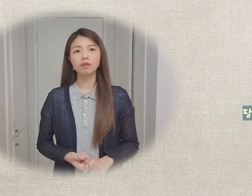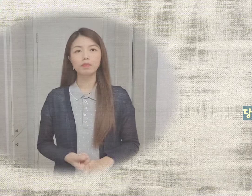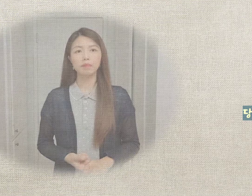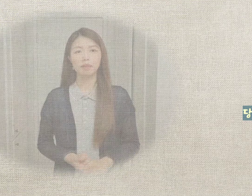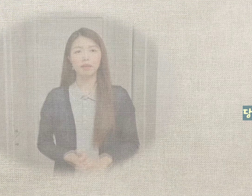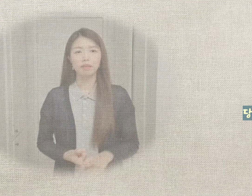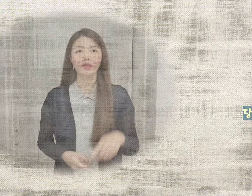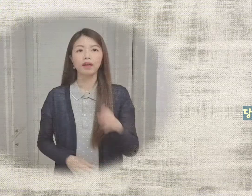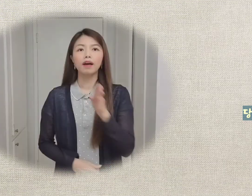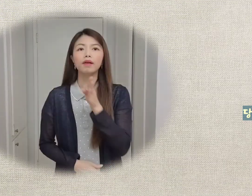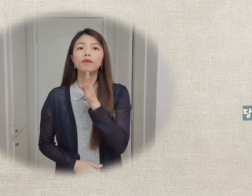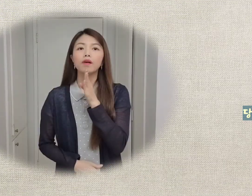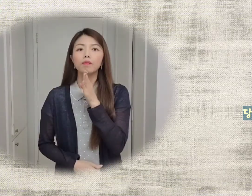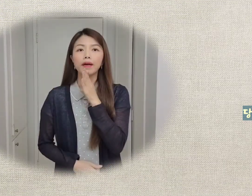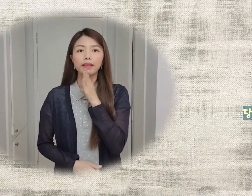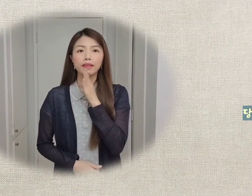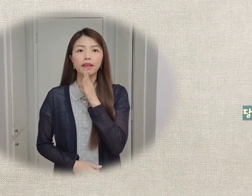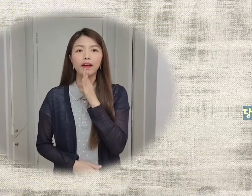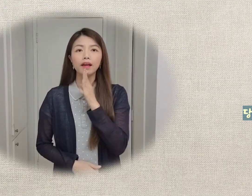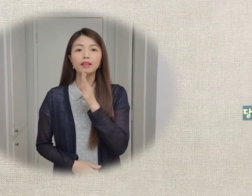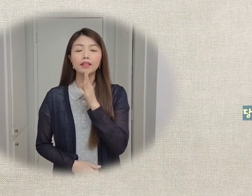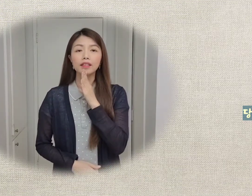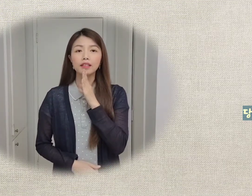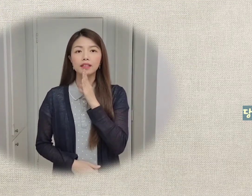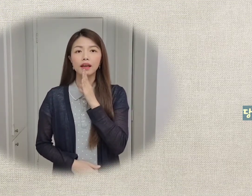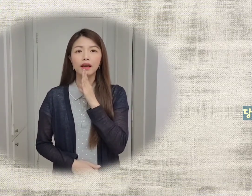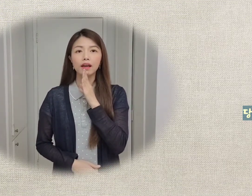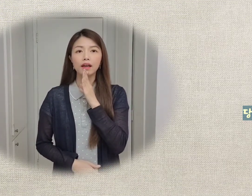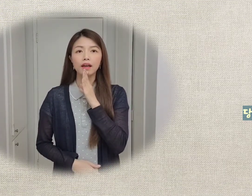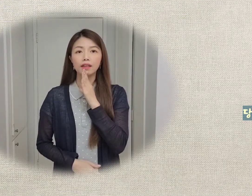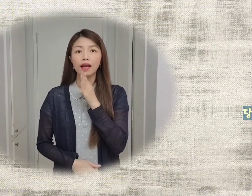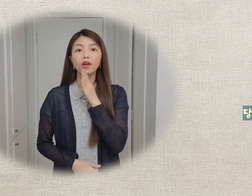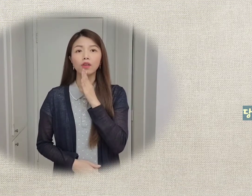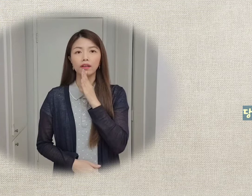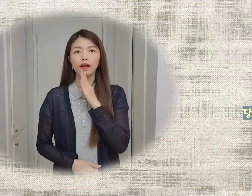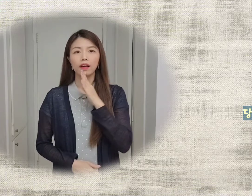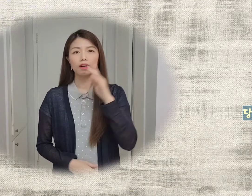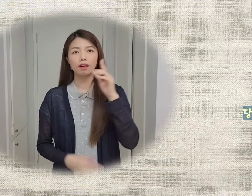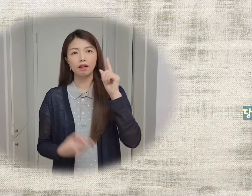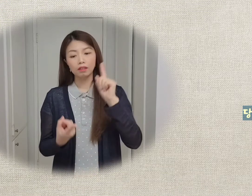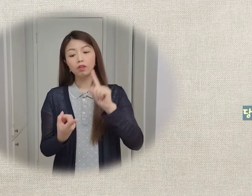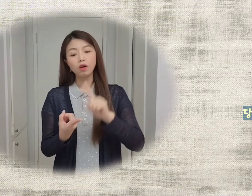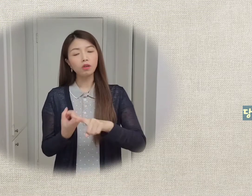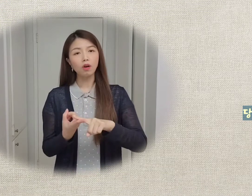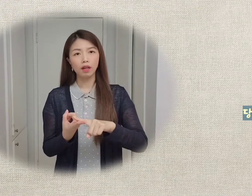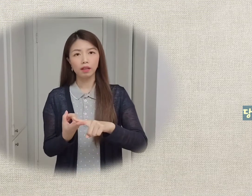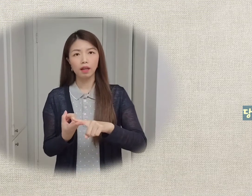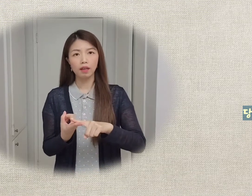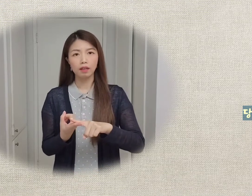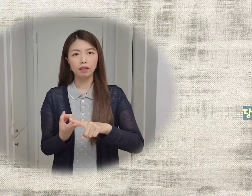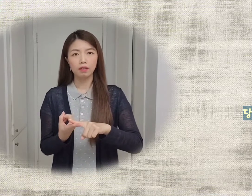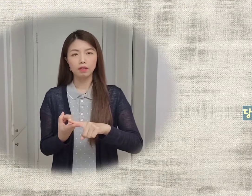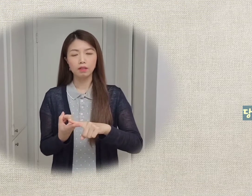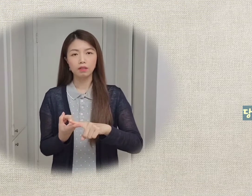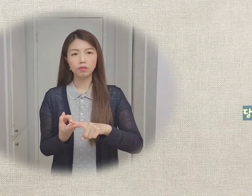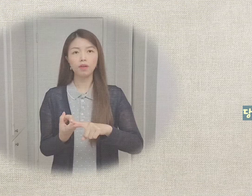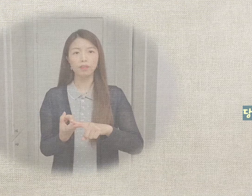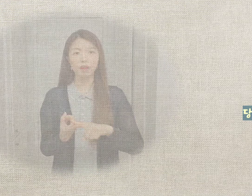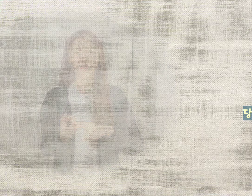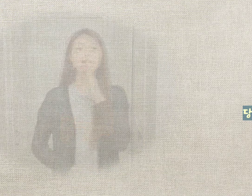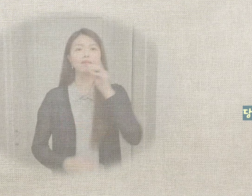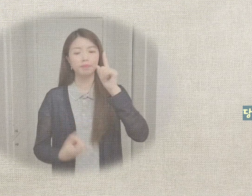마땅하다, 이런 뜻입니다. 그러니까 맞다, 진짜, 당연하다, 그런 성격을